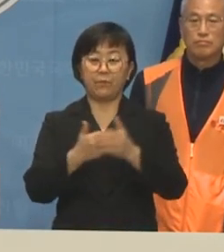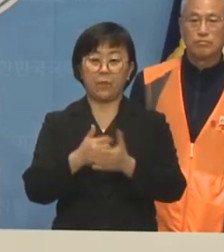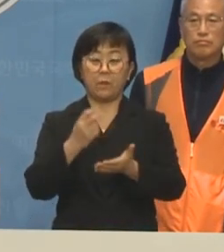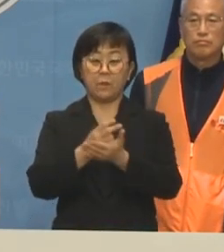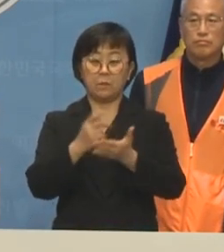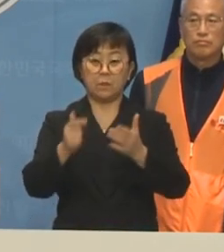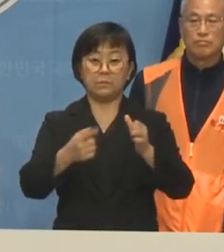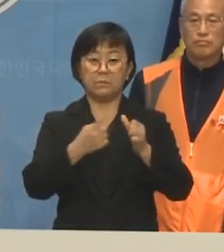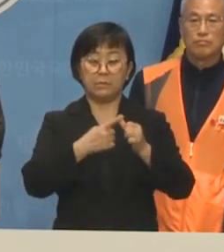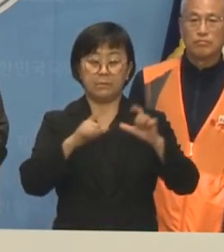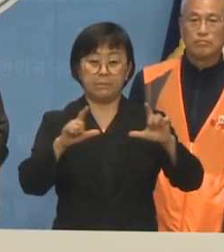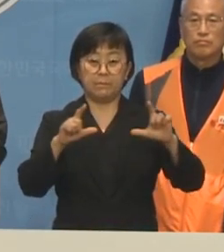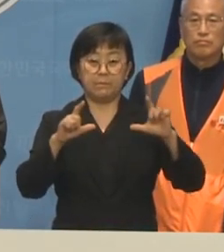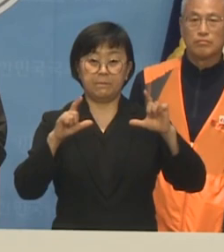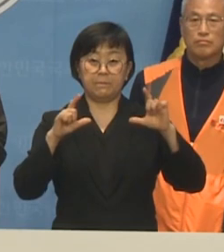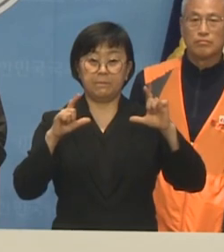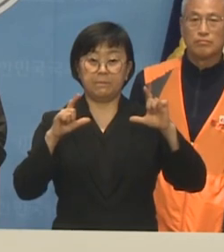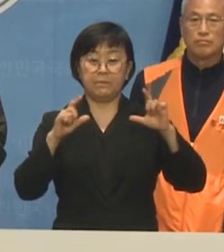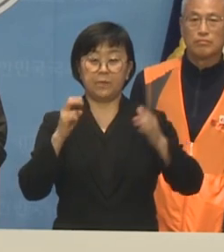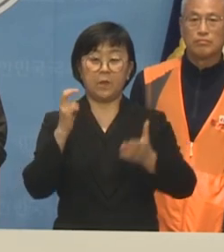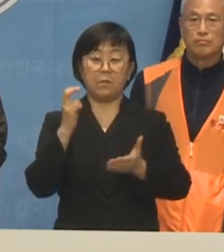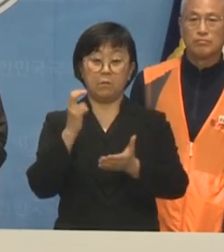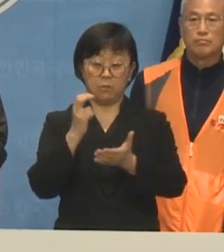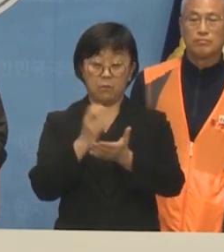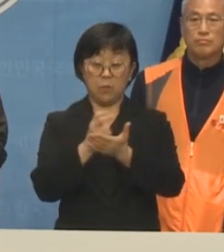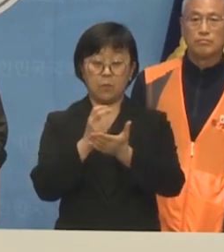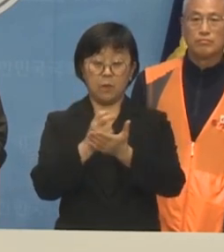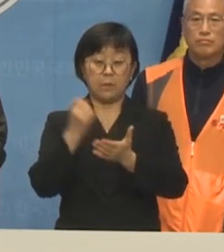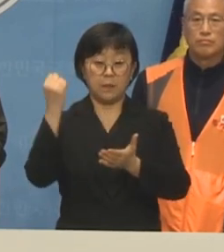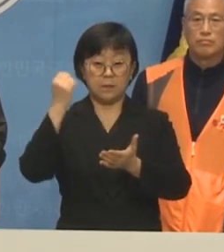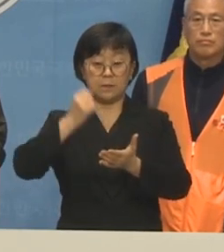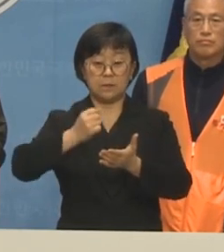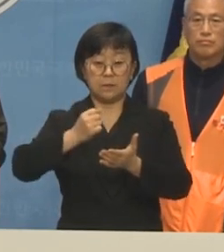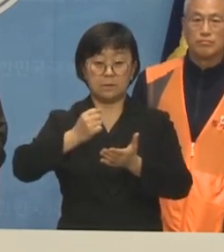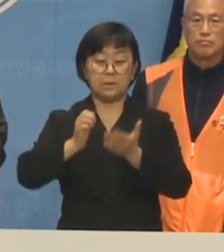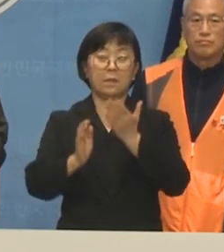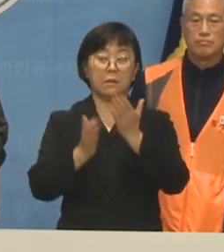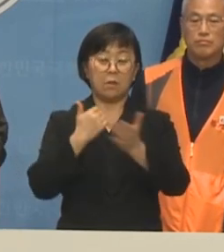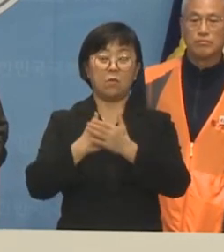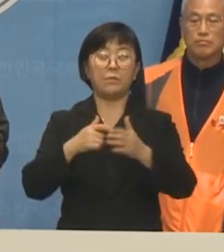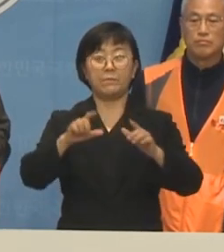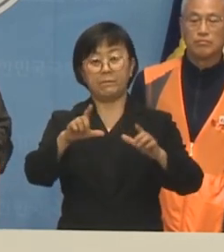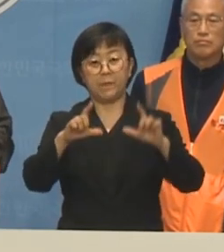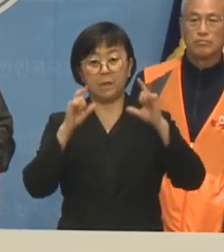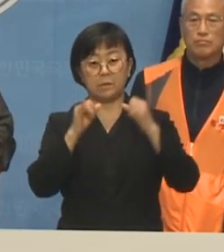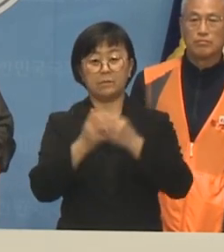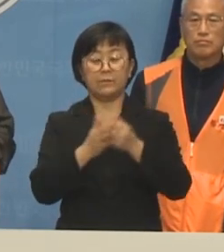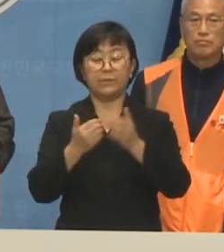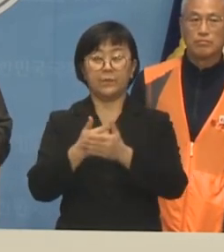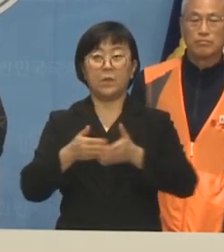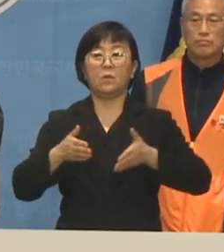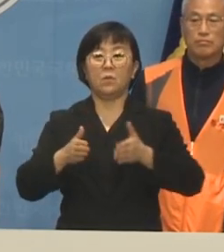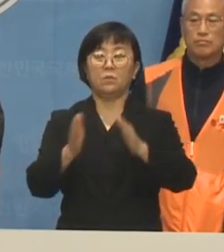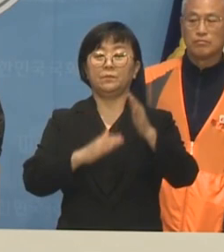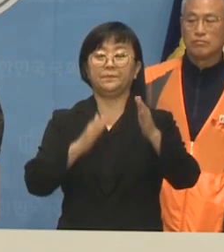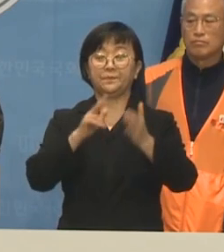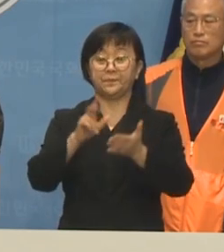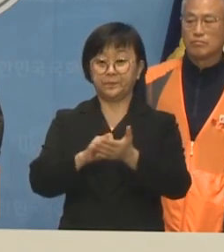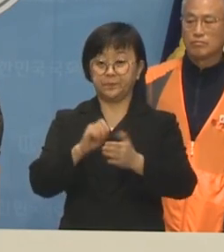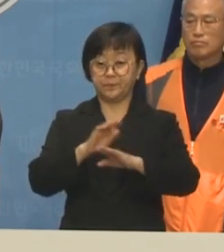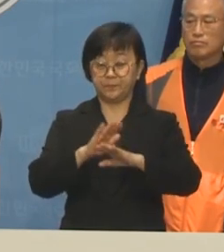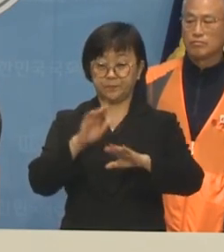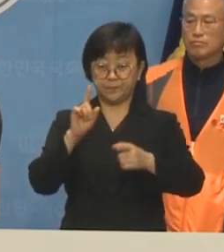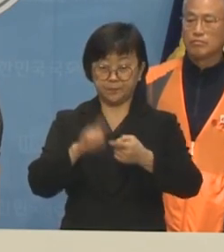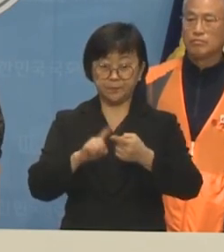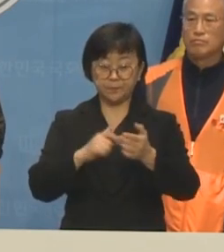김천법원에서 1심 판결을 위법하다라고 지급하라고 판결이 내려졌습니다. 그럼에도 불구하고 도로공사가 이 문제에 대해서